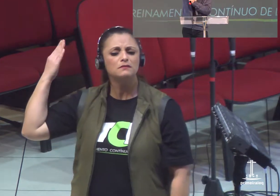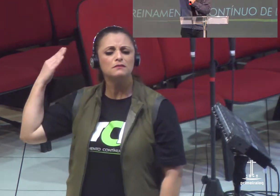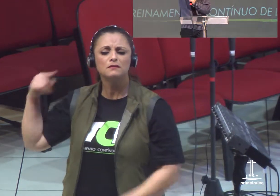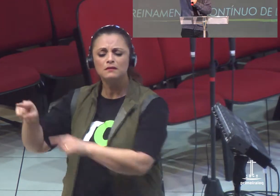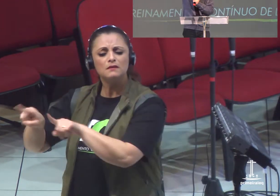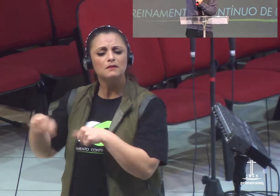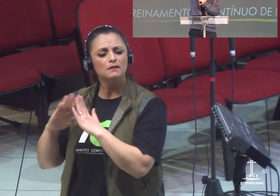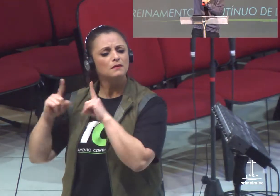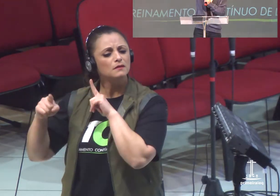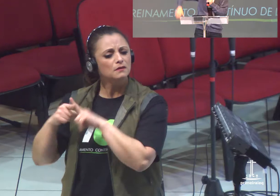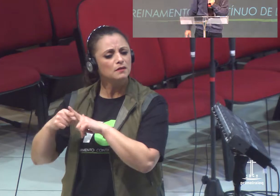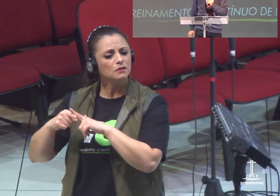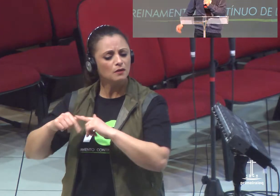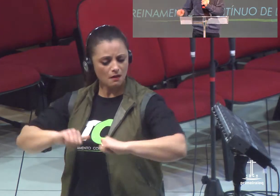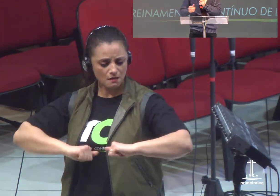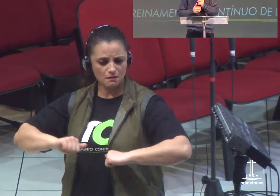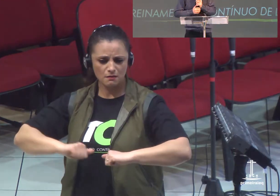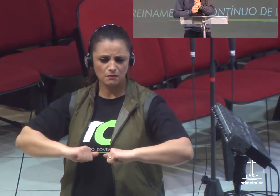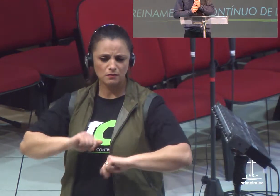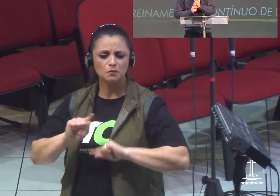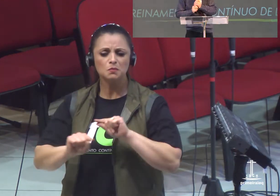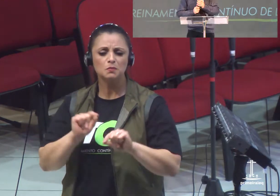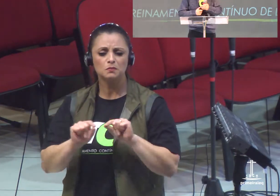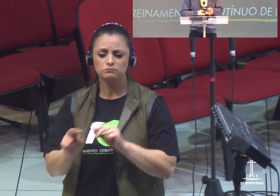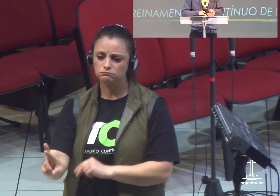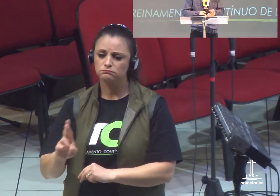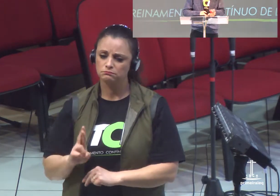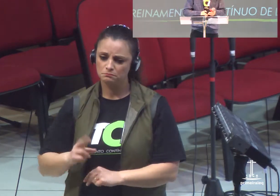igreja os que iam sendo salvos? Responda, então.